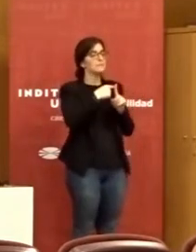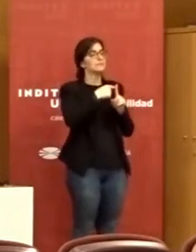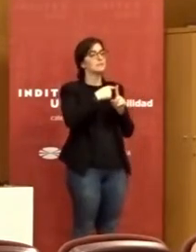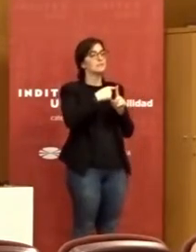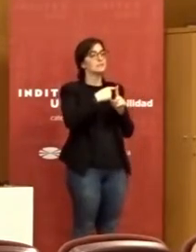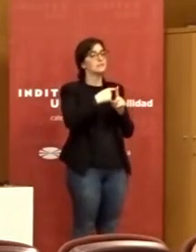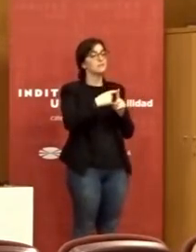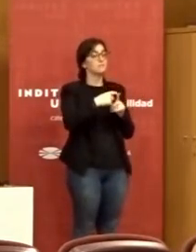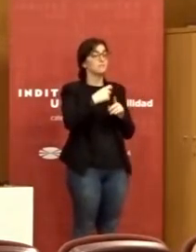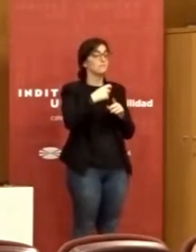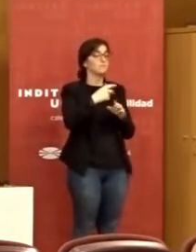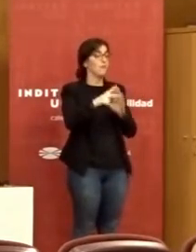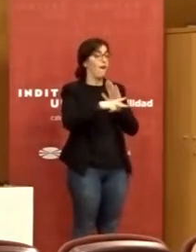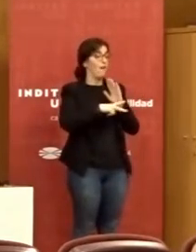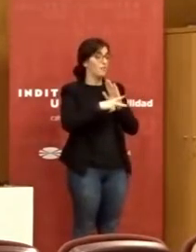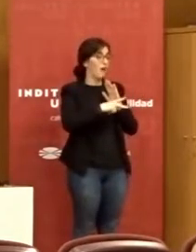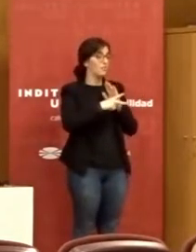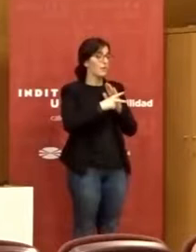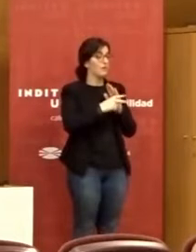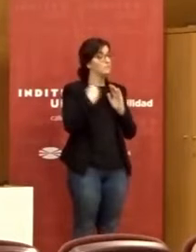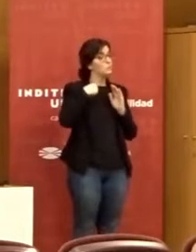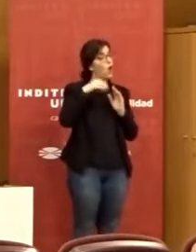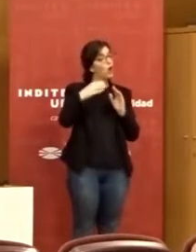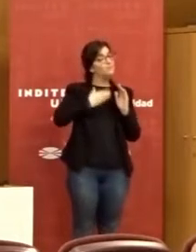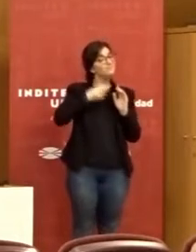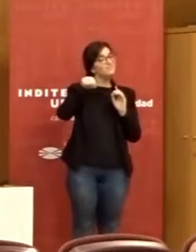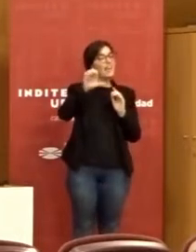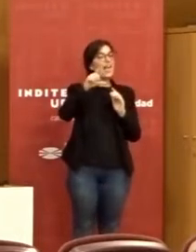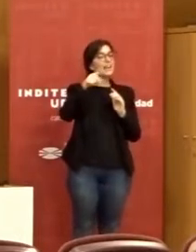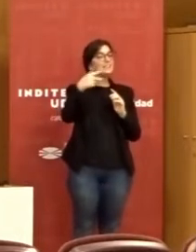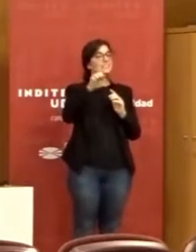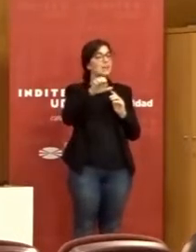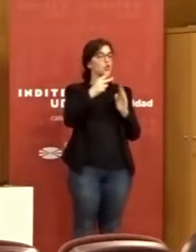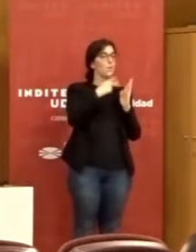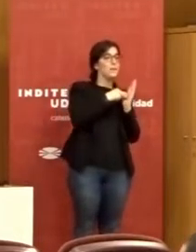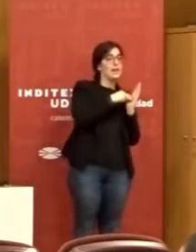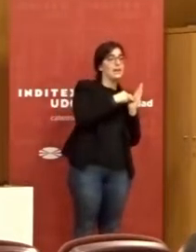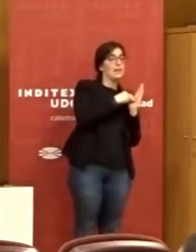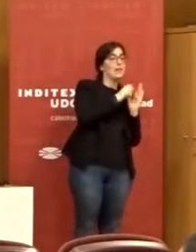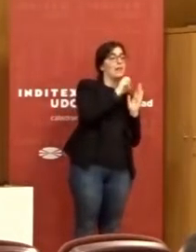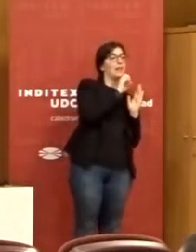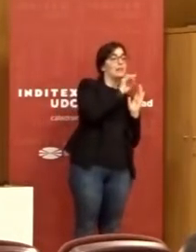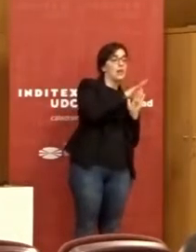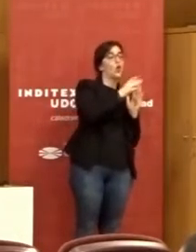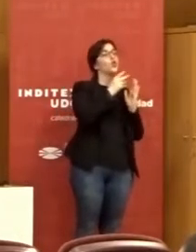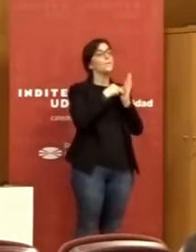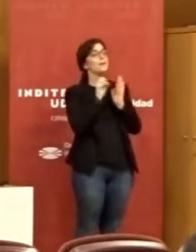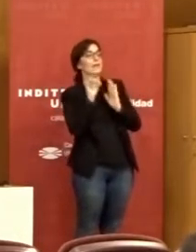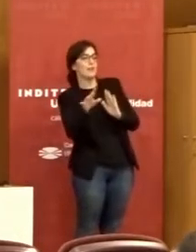teniente de alcalde de Acción Social del Ayuntamiento de Elche entre 2011 y 2015. Es decir, yo no sé si se pueden desarrollar actividades más